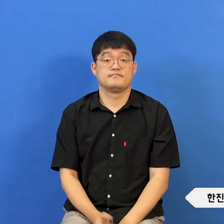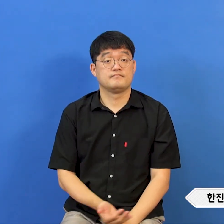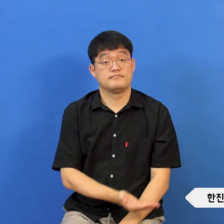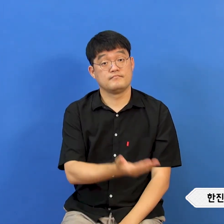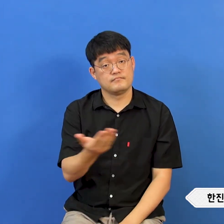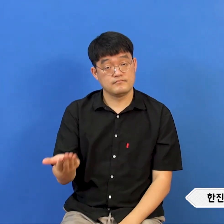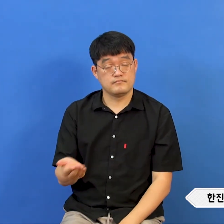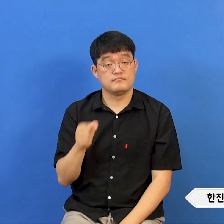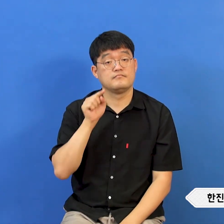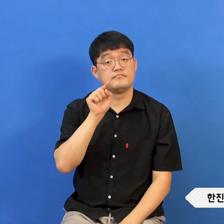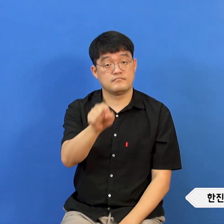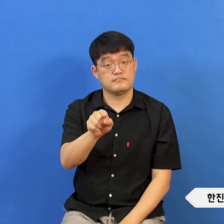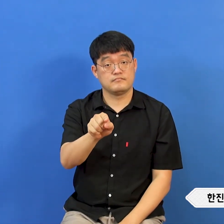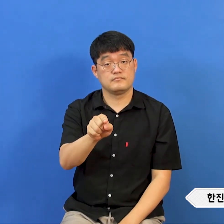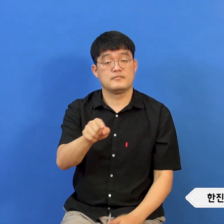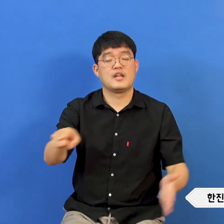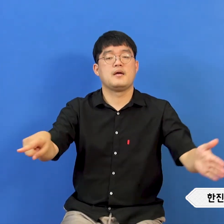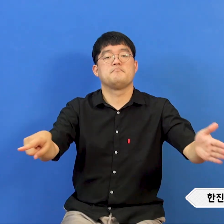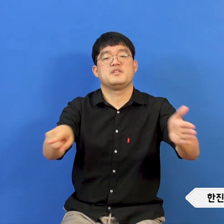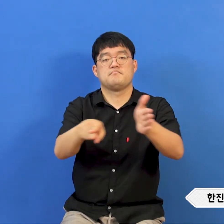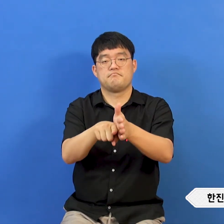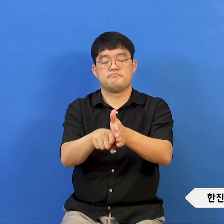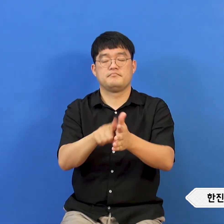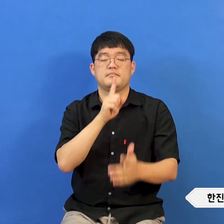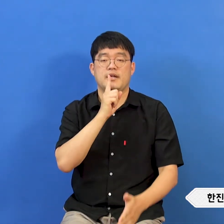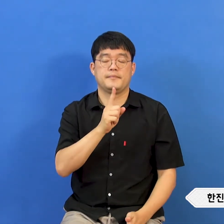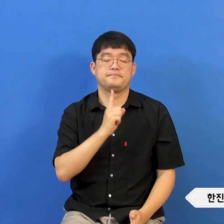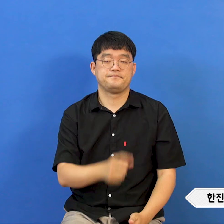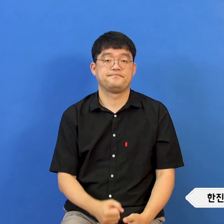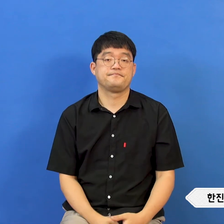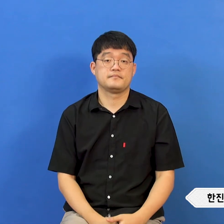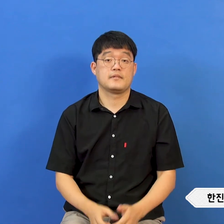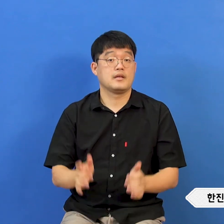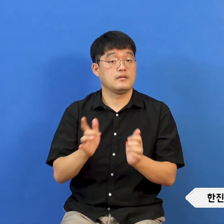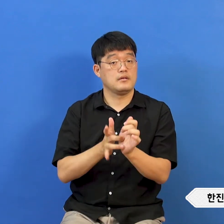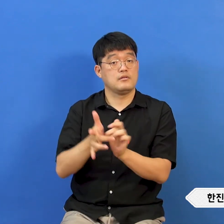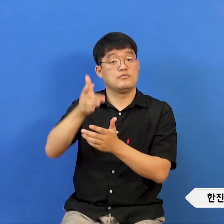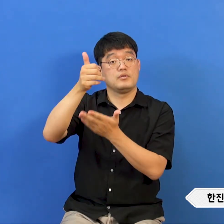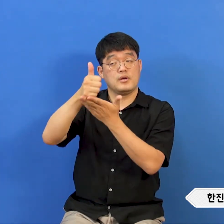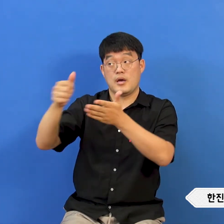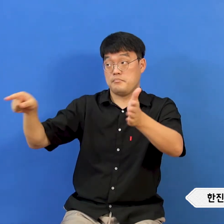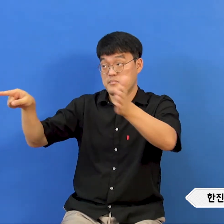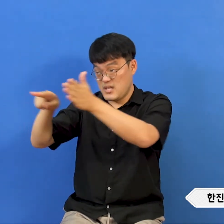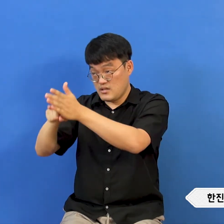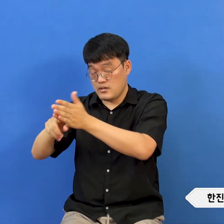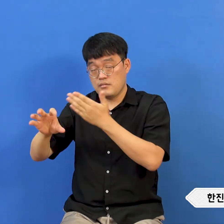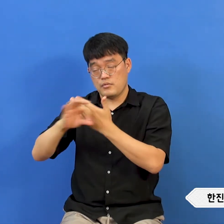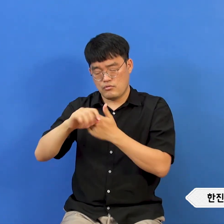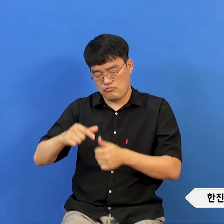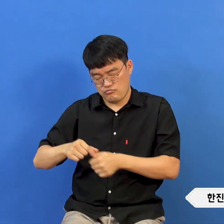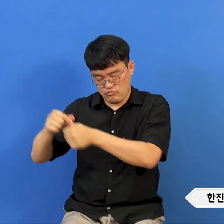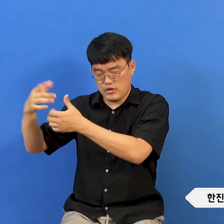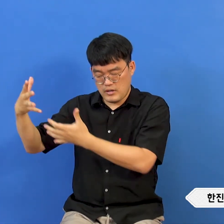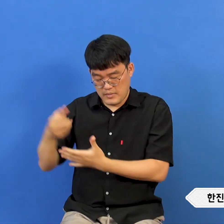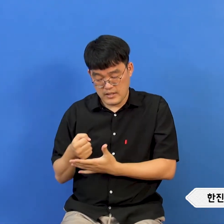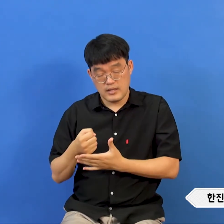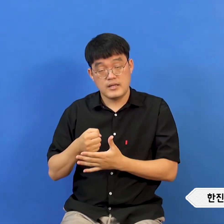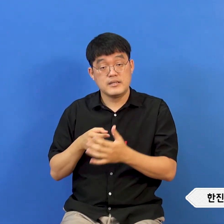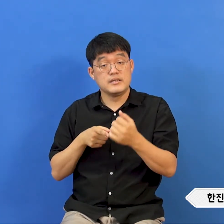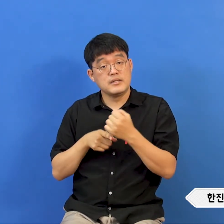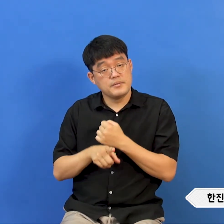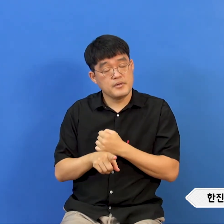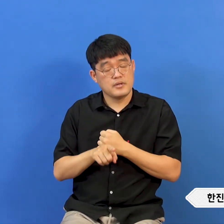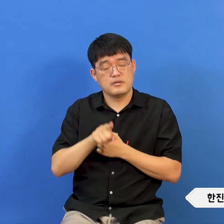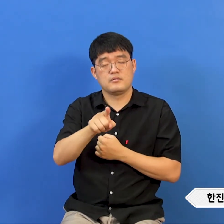여러분, 그것이 믿음이라는 것입니다. 예수 믿으면 구원받는다 할 때의 믿음은 그런